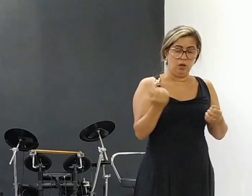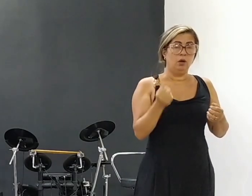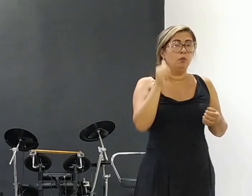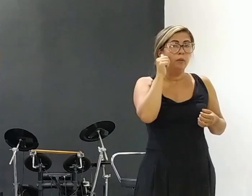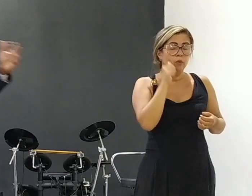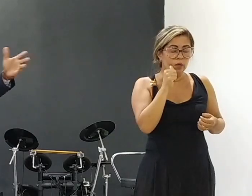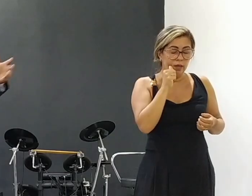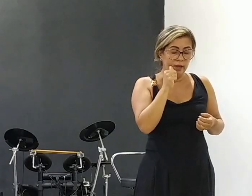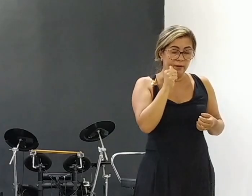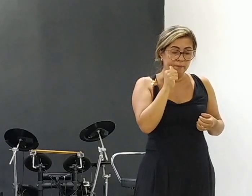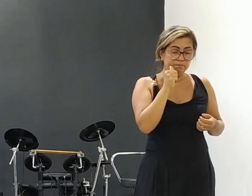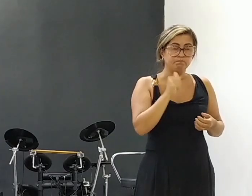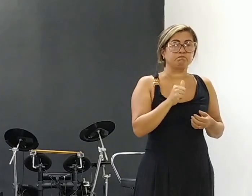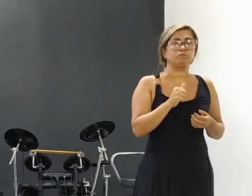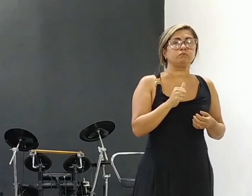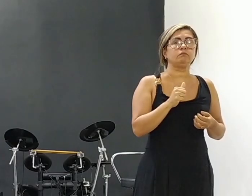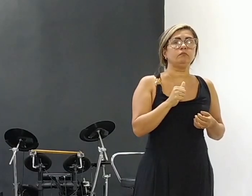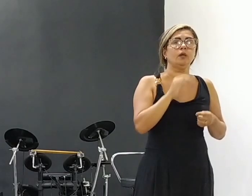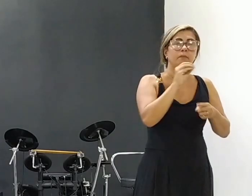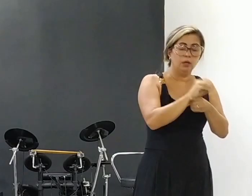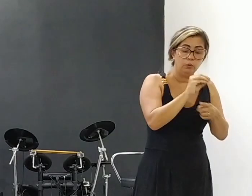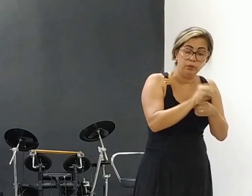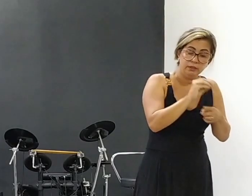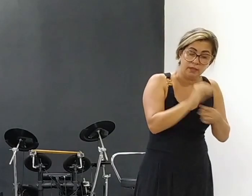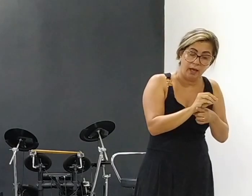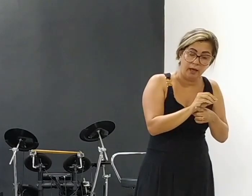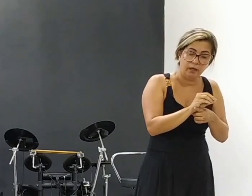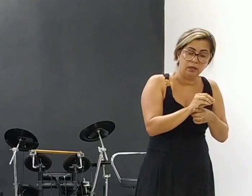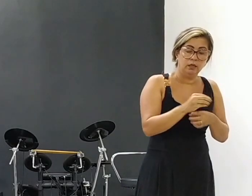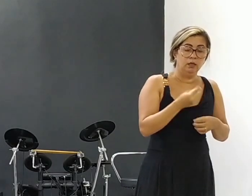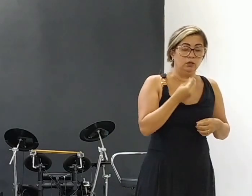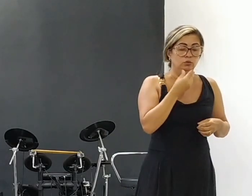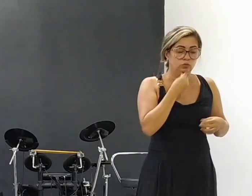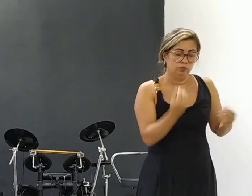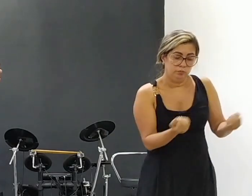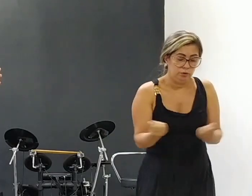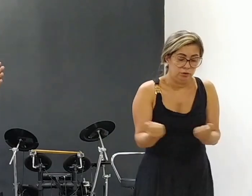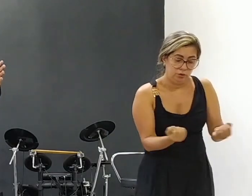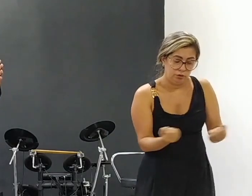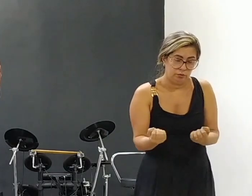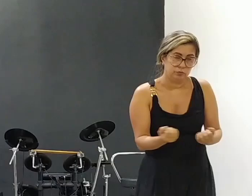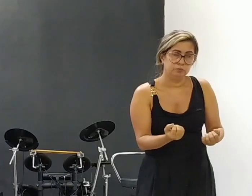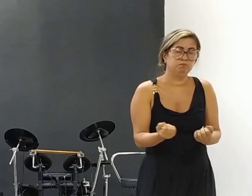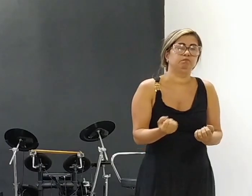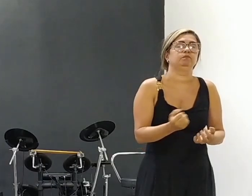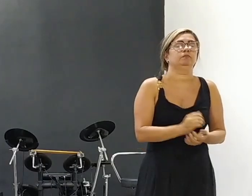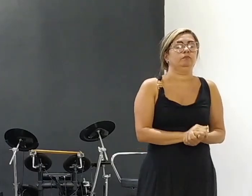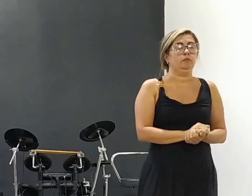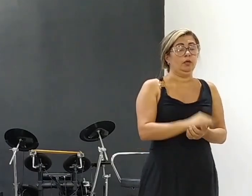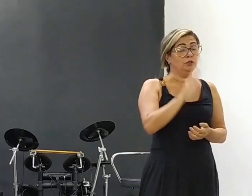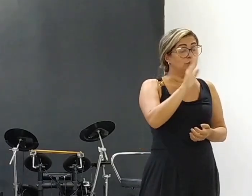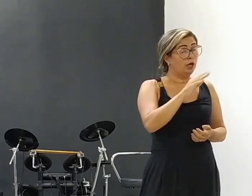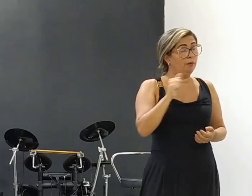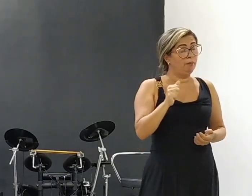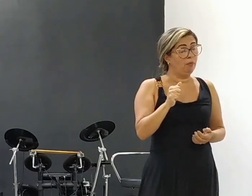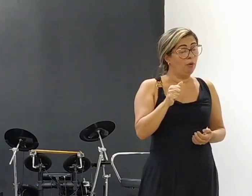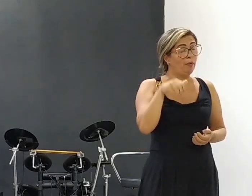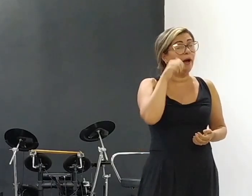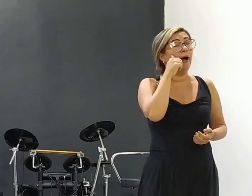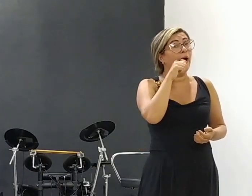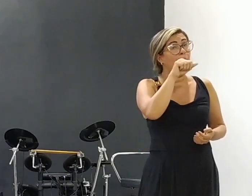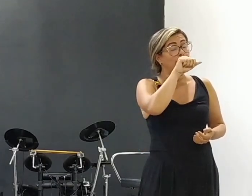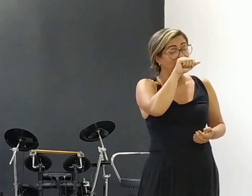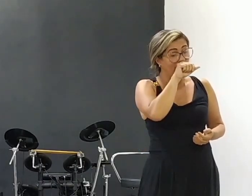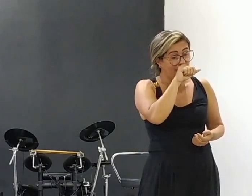mulher hebreia para poder cuidar dele. Então aquela menina vai lá e chama a própria mãe de Moisés para poder